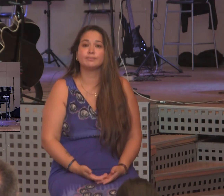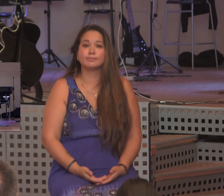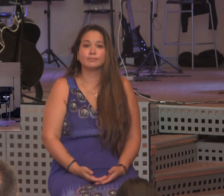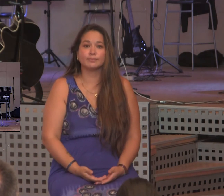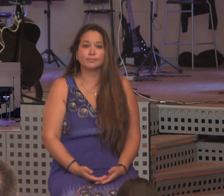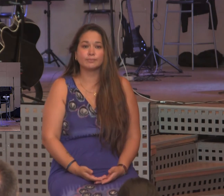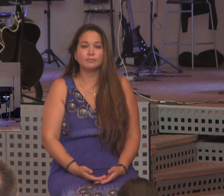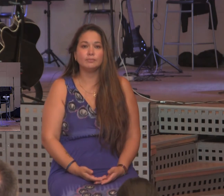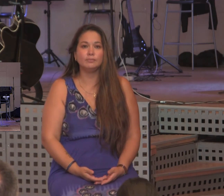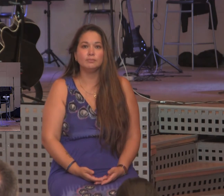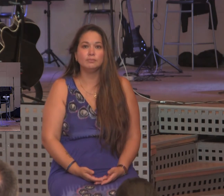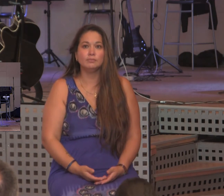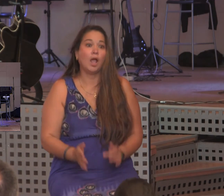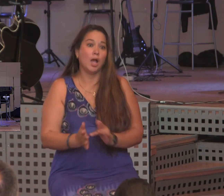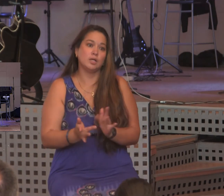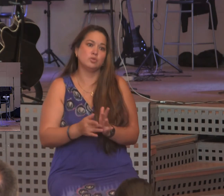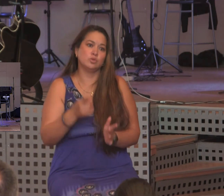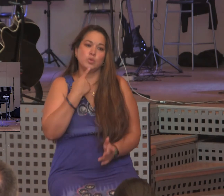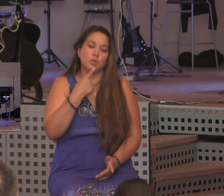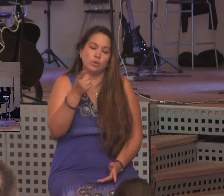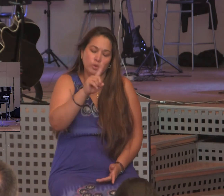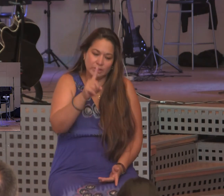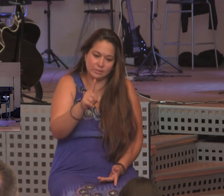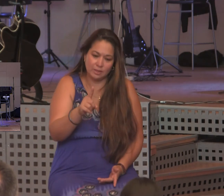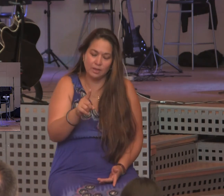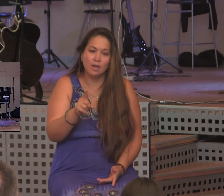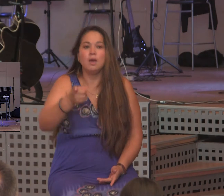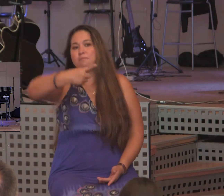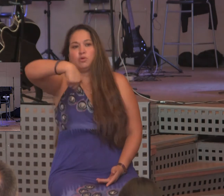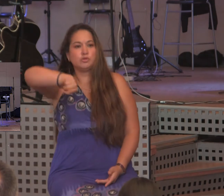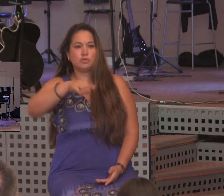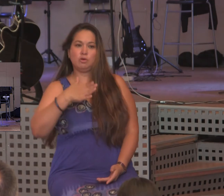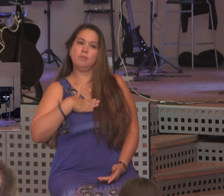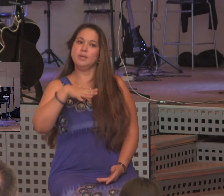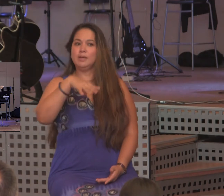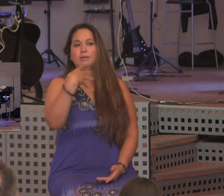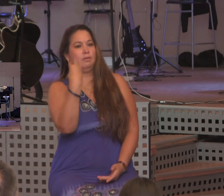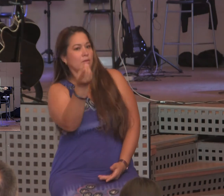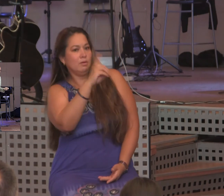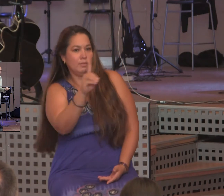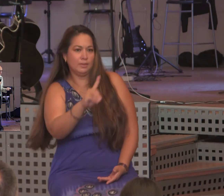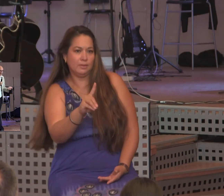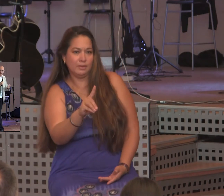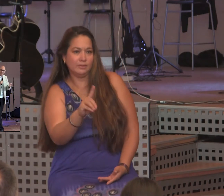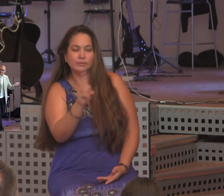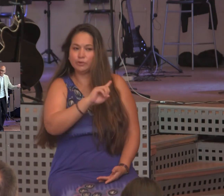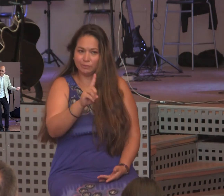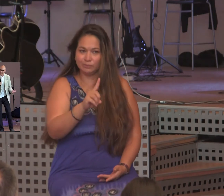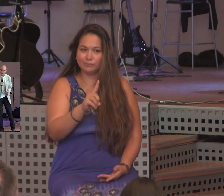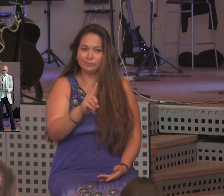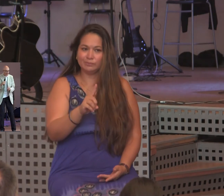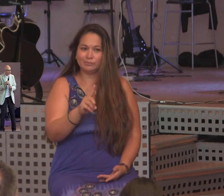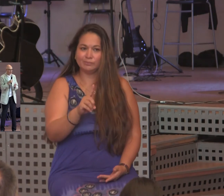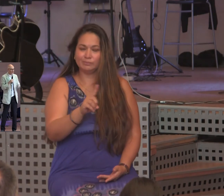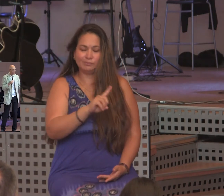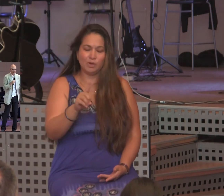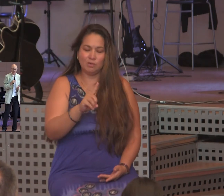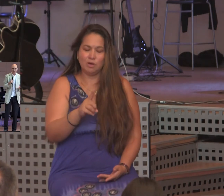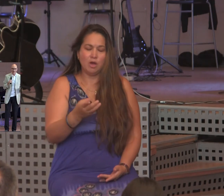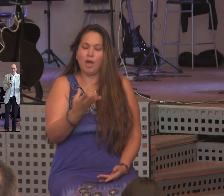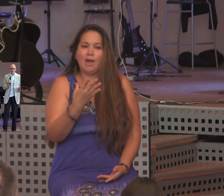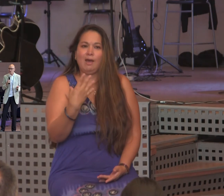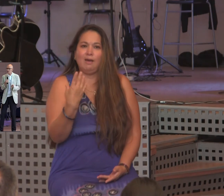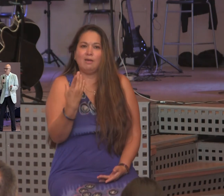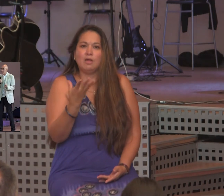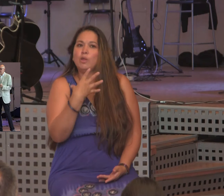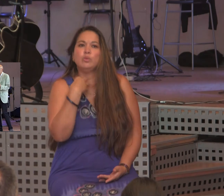no me entendéis. Yo he esgrimido eso mucho tiempo, y como pastor más todavía. Es que no me entiende nadie, es que no me comprende, es